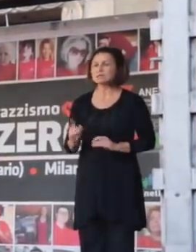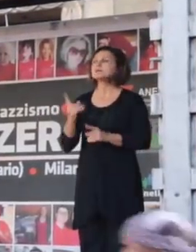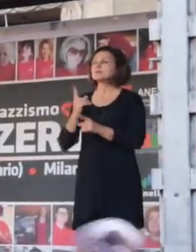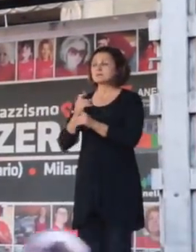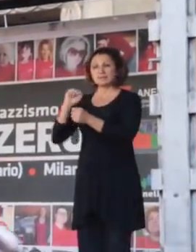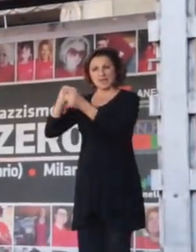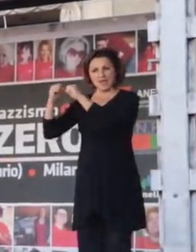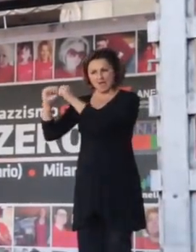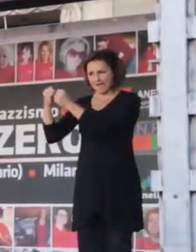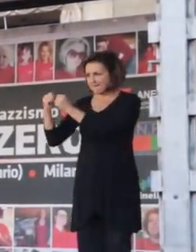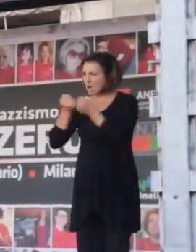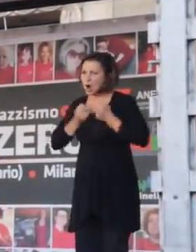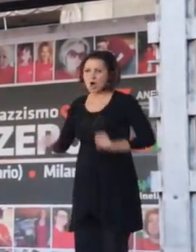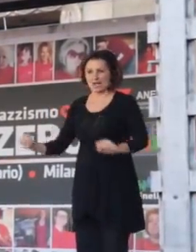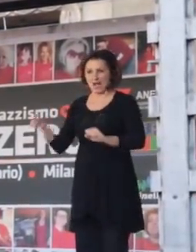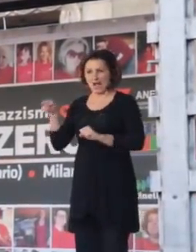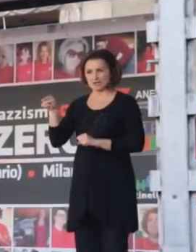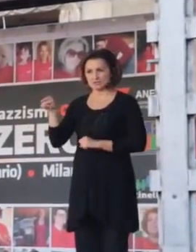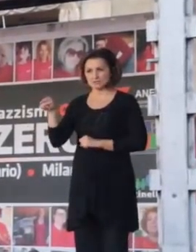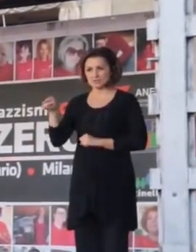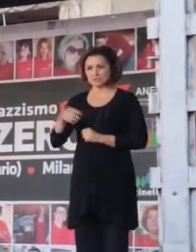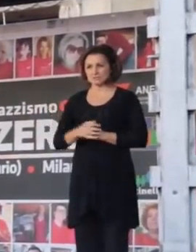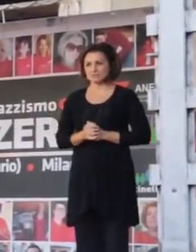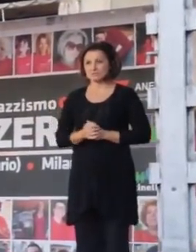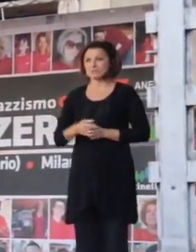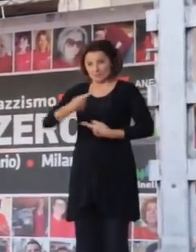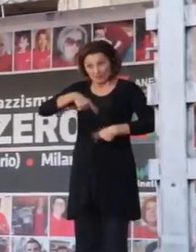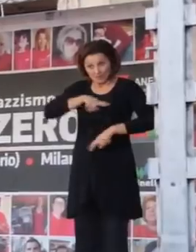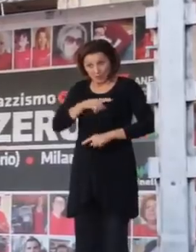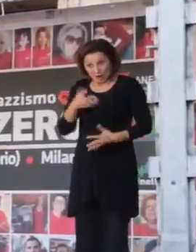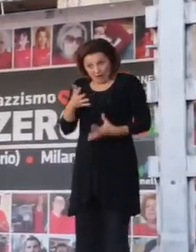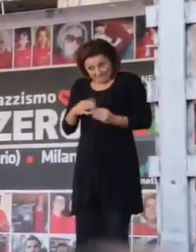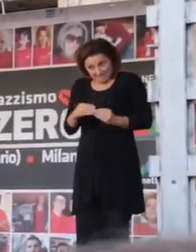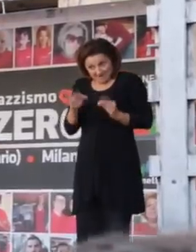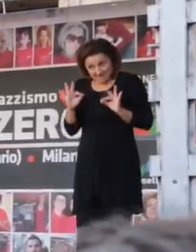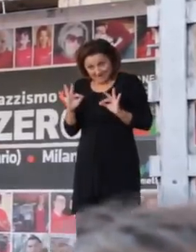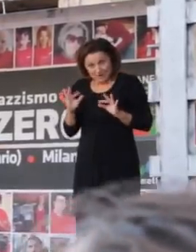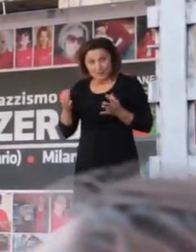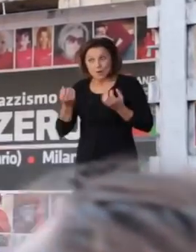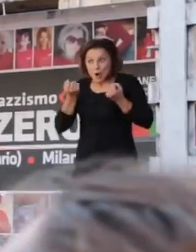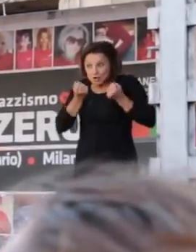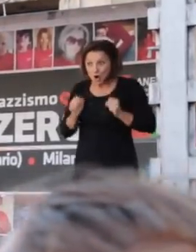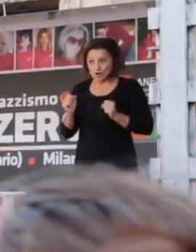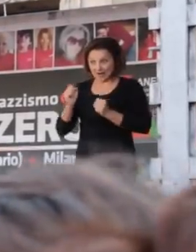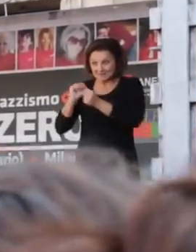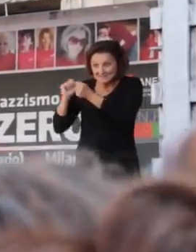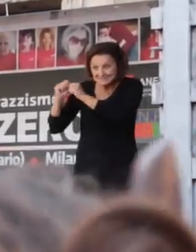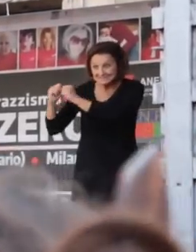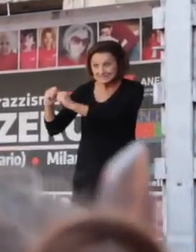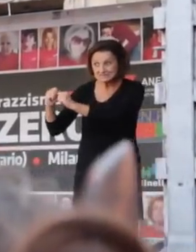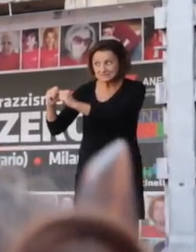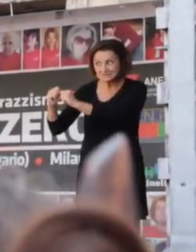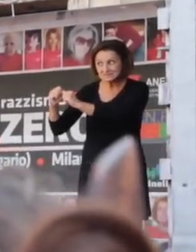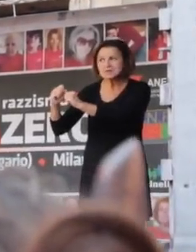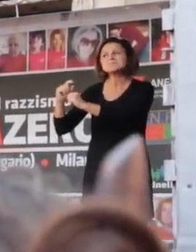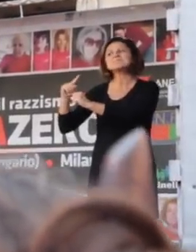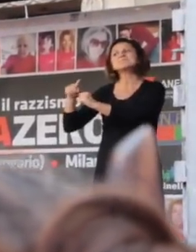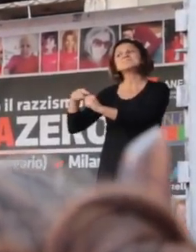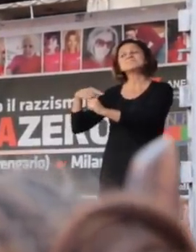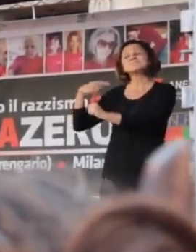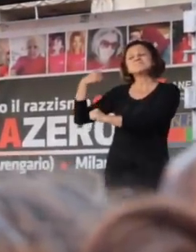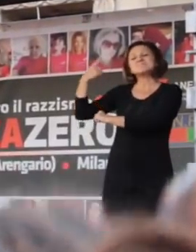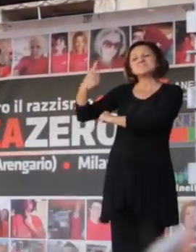E lasciatemi dire che se noi ritroviamo il coraggio di riprendere in mano queste battaglie, poi possiamo finire con